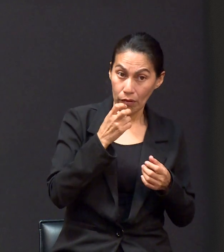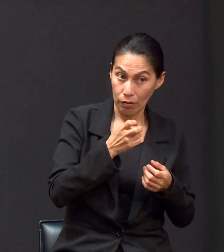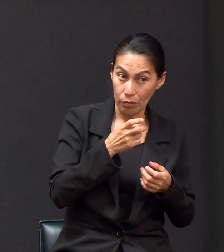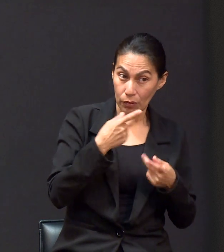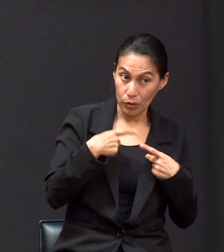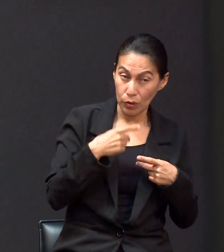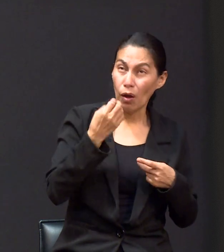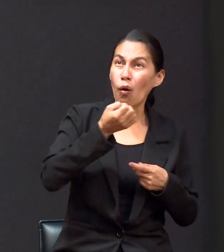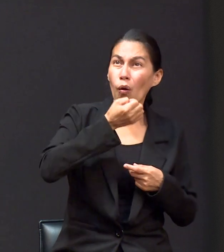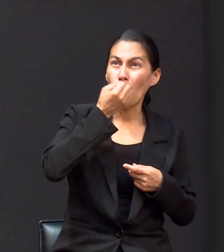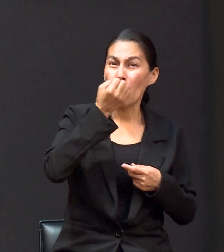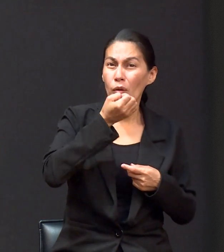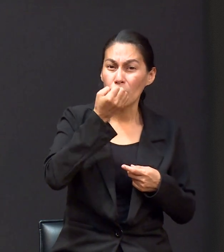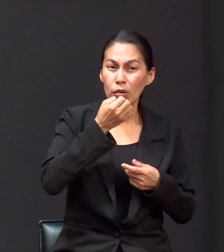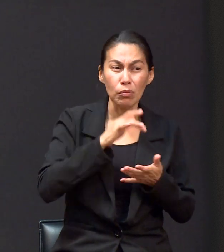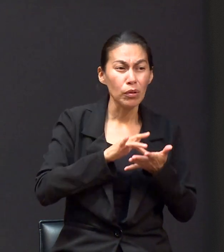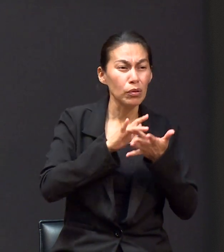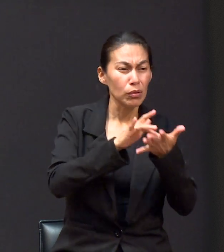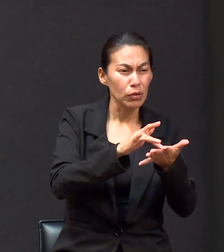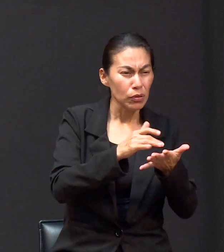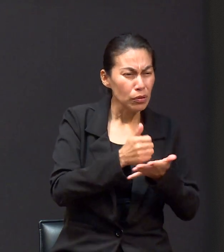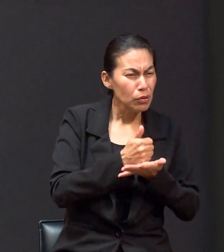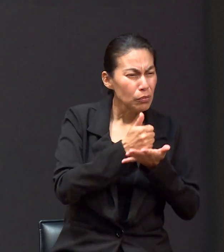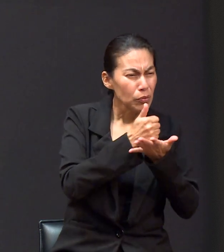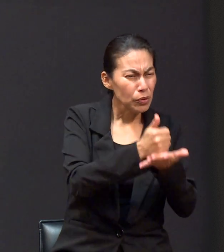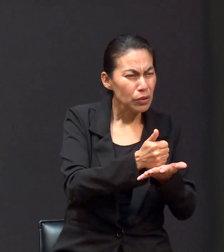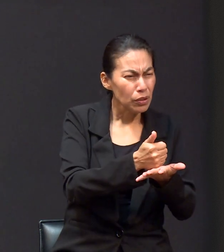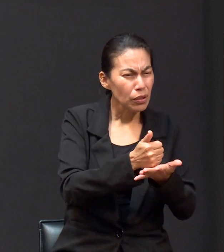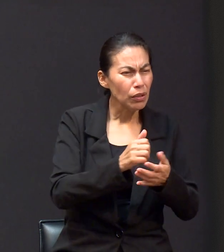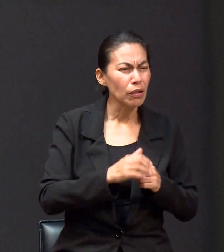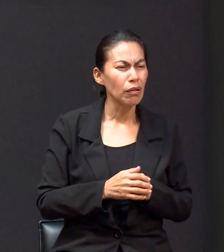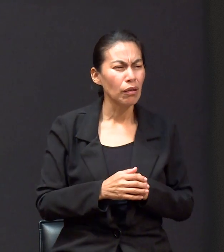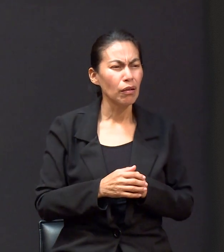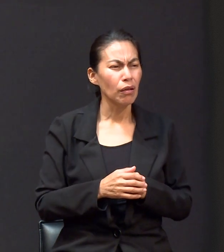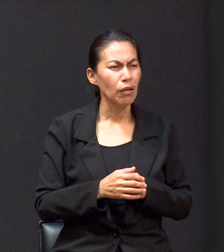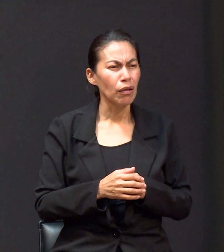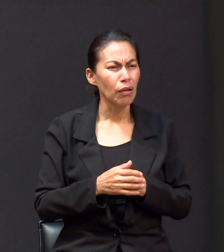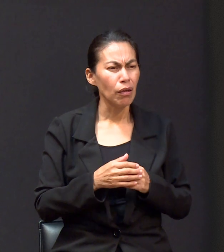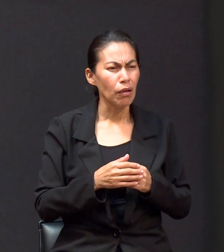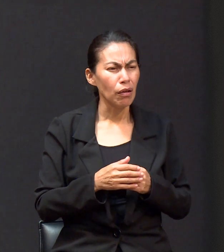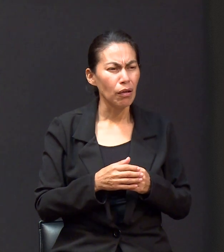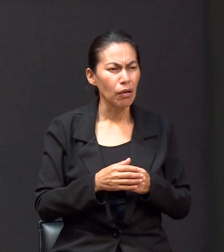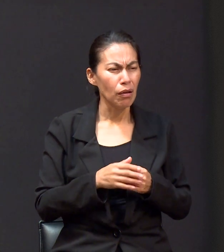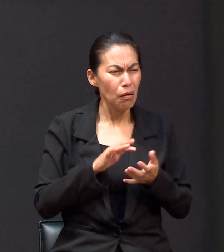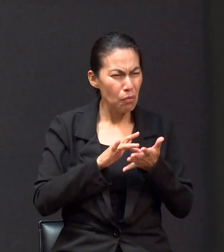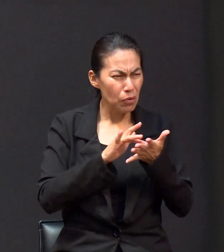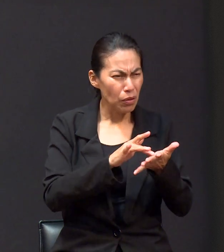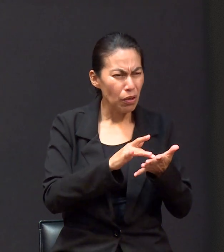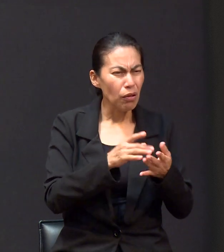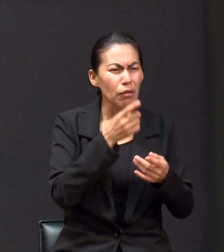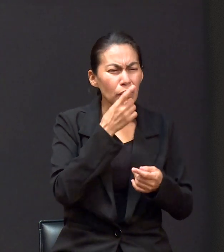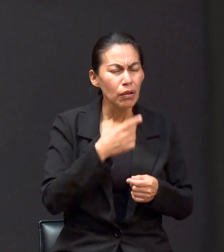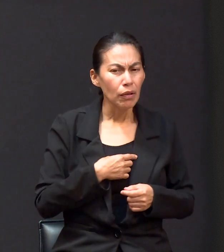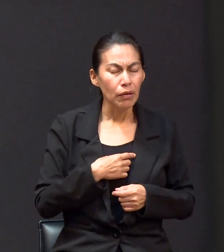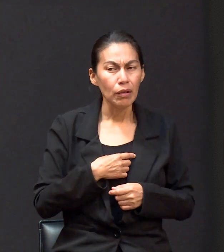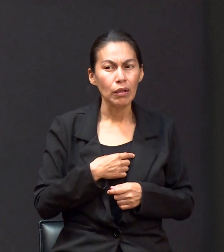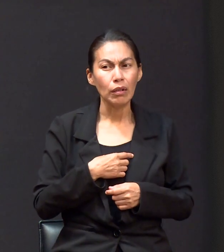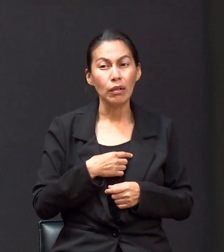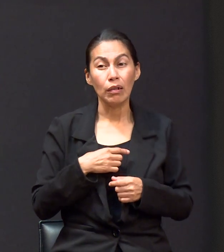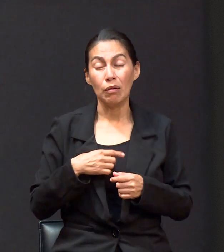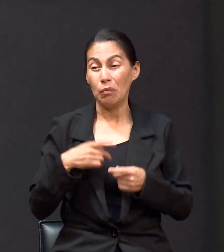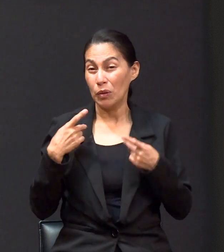y no solo han orado por ti, Pues han yo puesto creo que Dios granito de arena por el bien tuyo, ¿no es